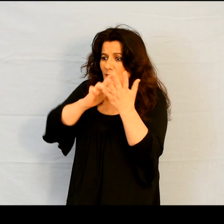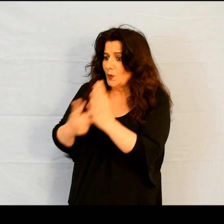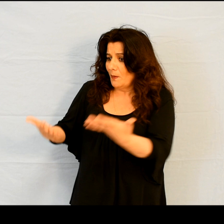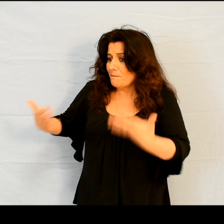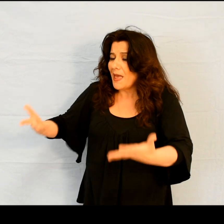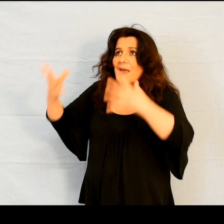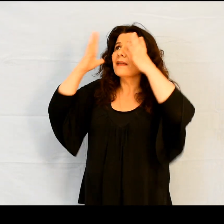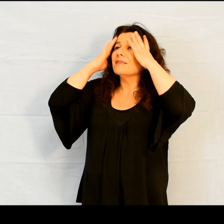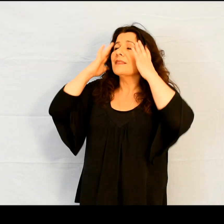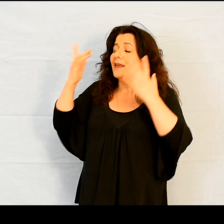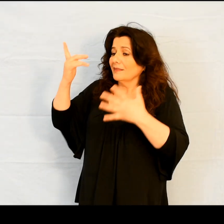tête. »